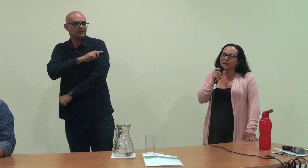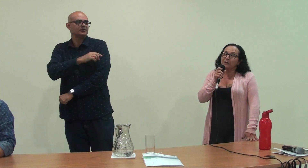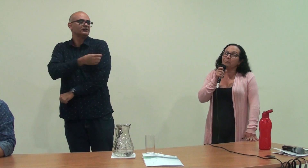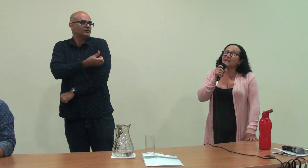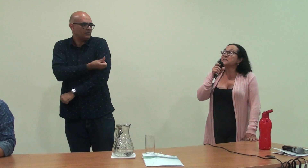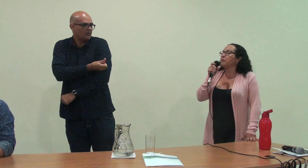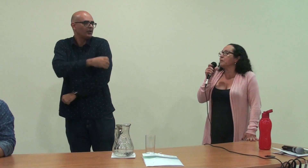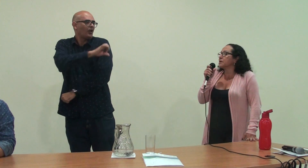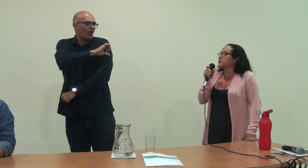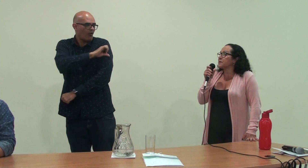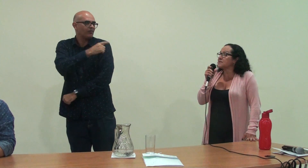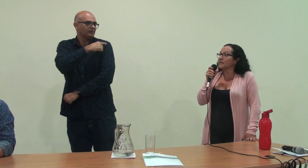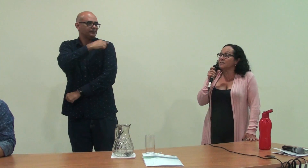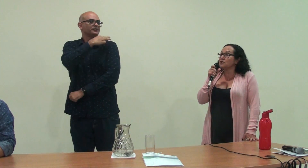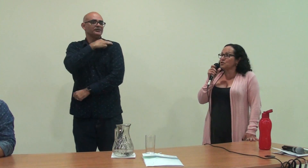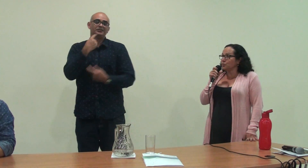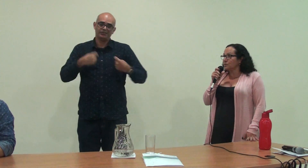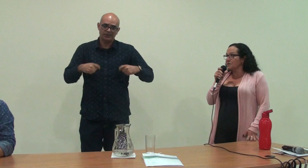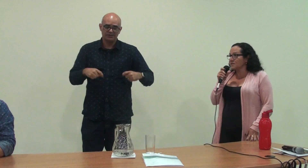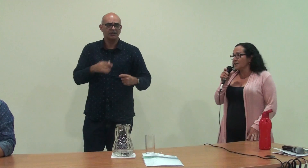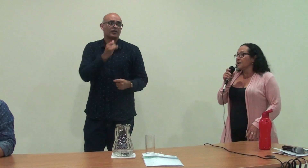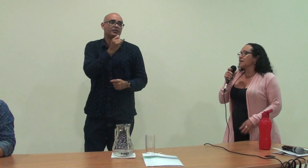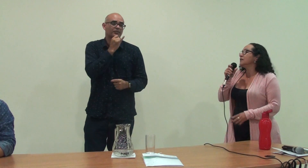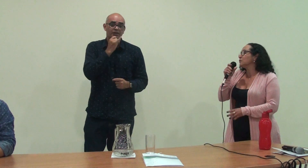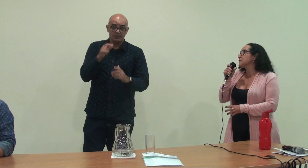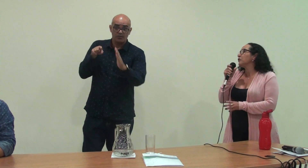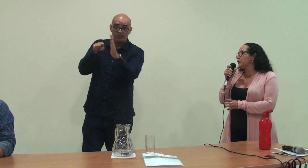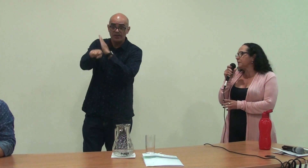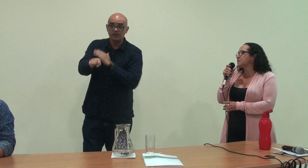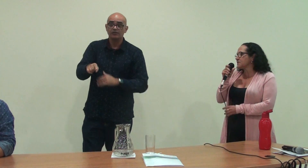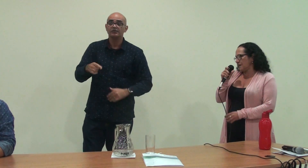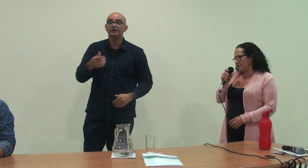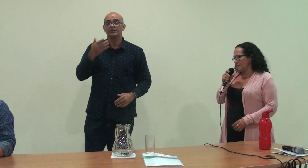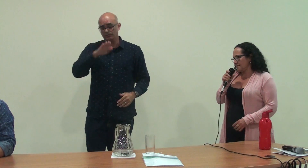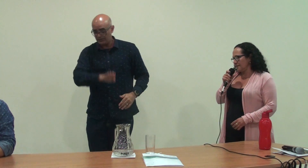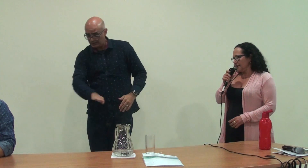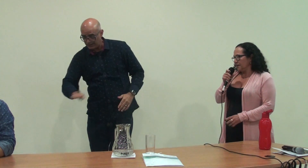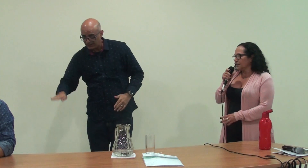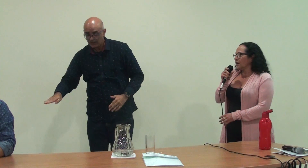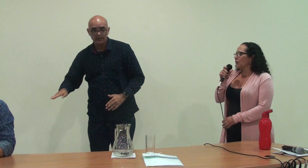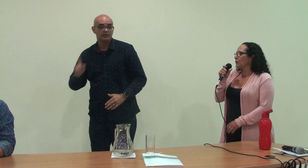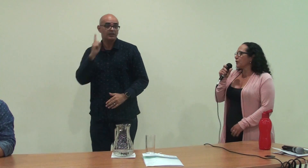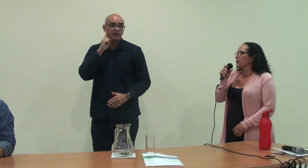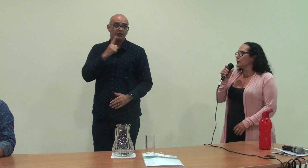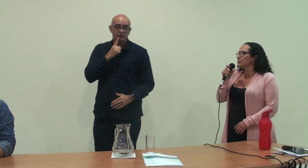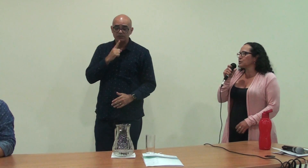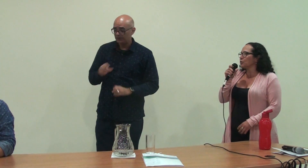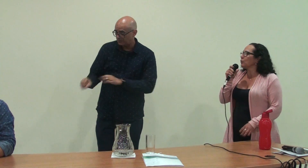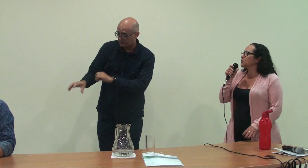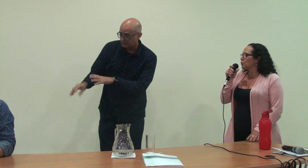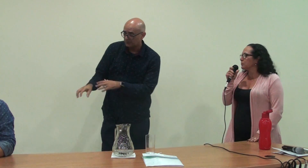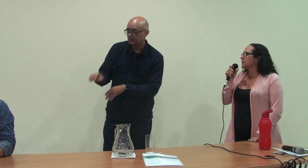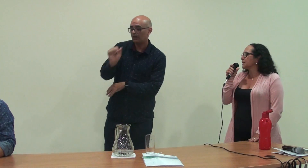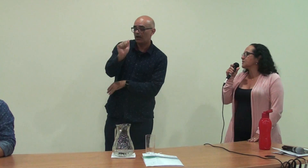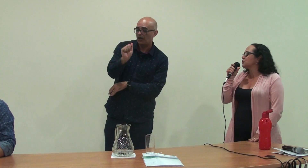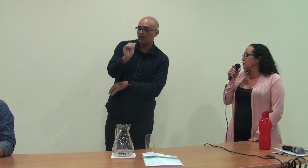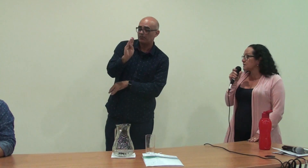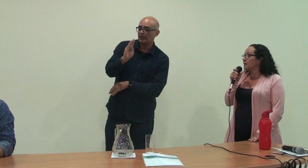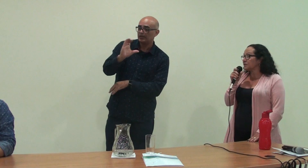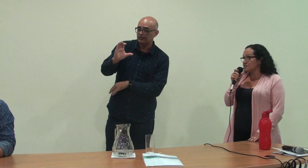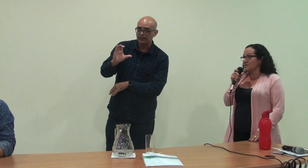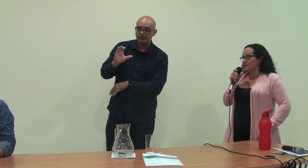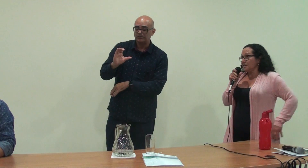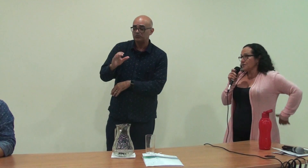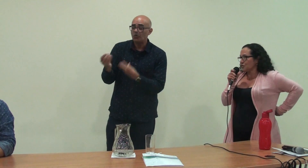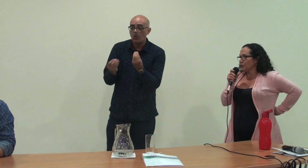feito, principalmente para as crianças surdas que não são alfabetizadas. Então, eu estou hoje com criança de